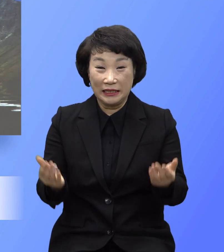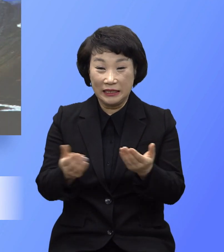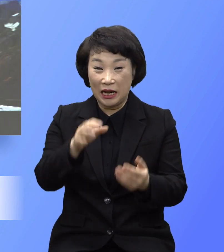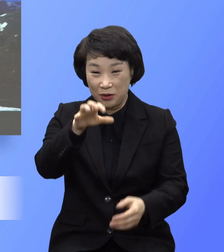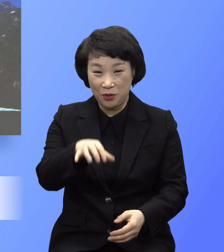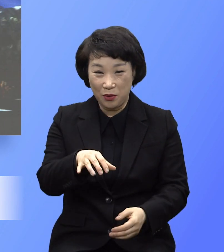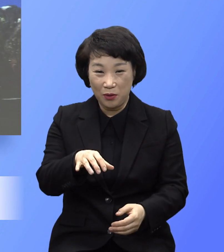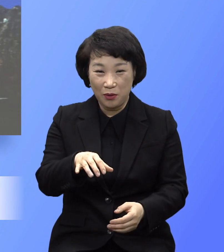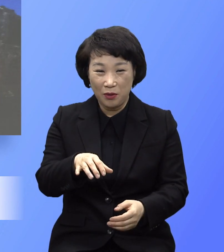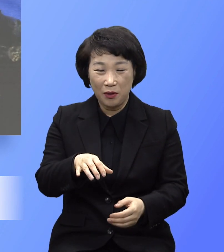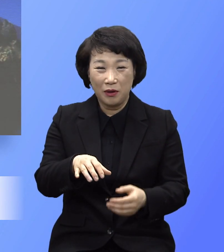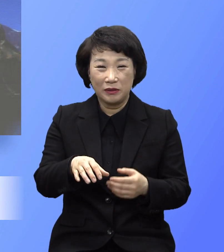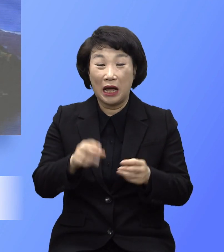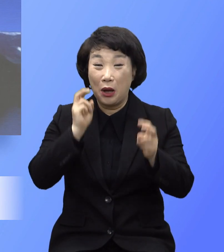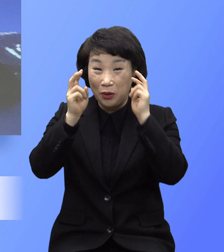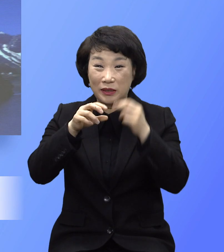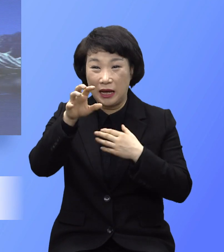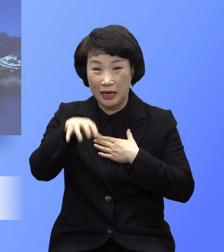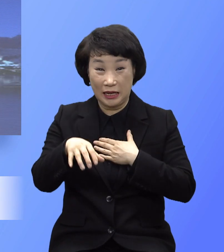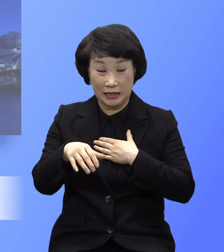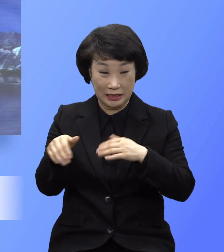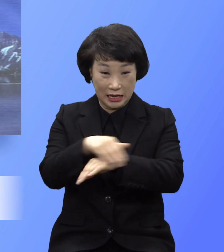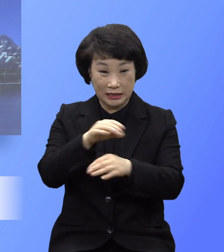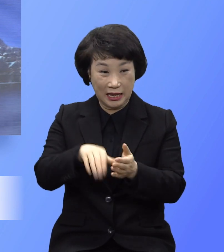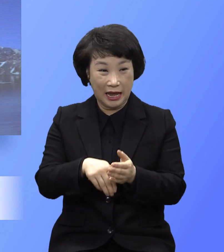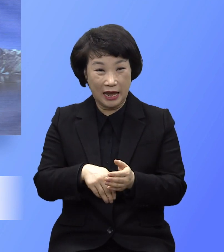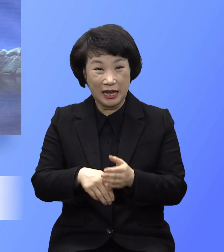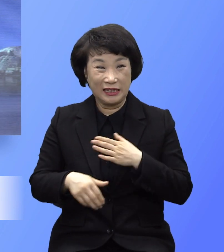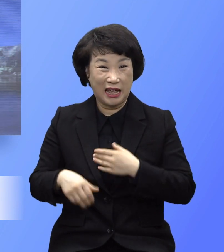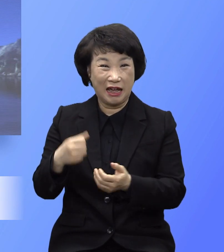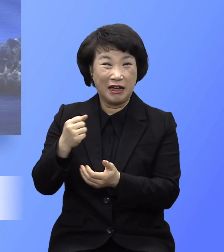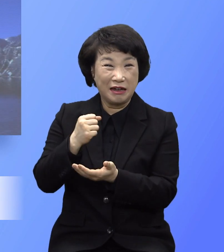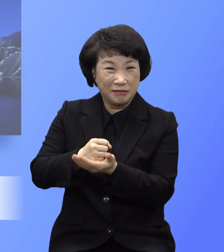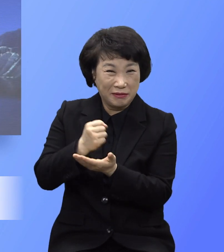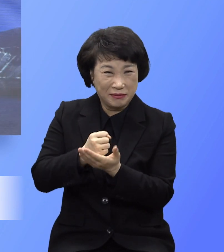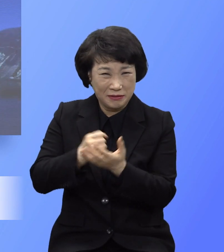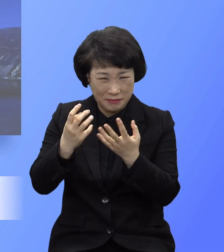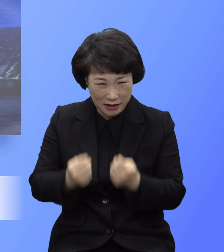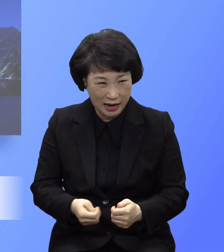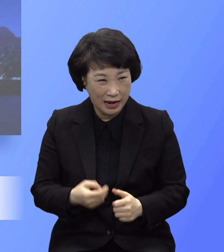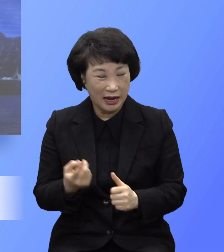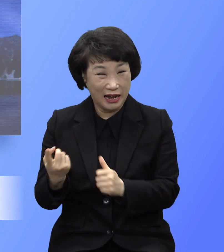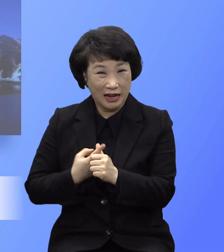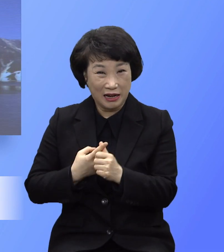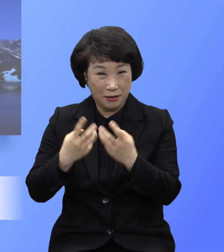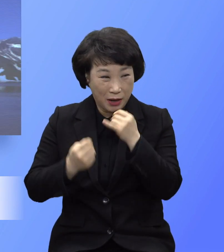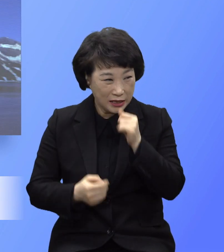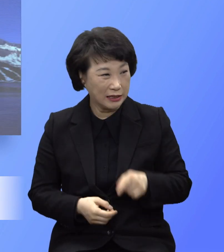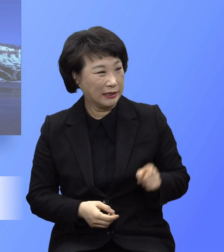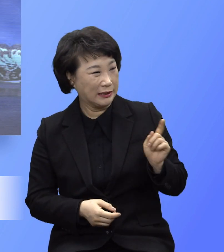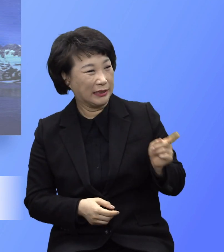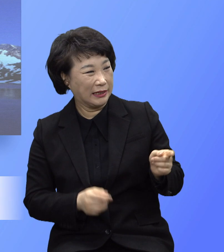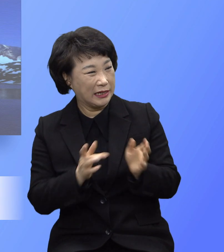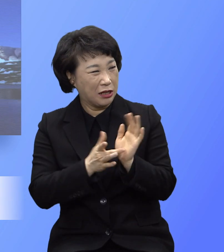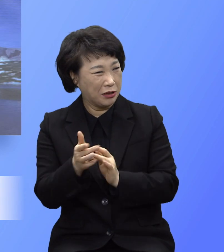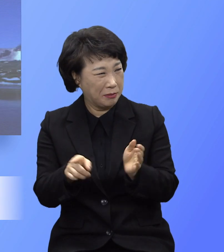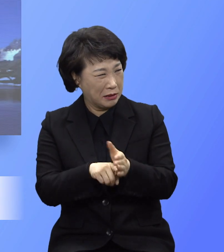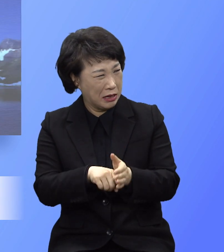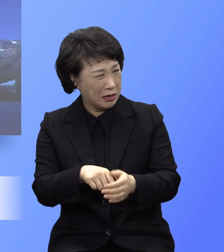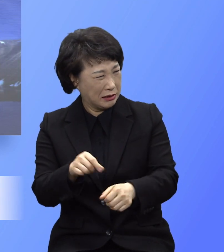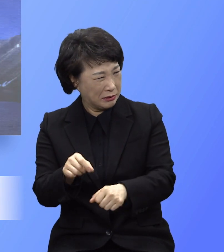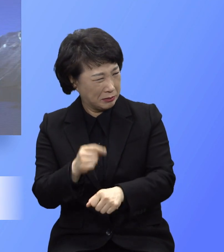직장에서 쑥덕거립니다. 쟤는 말이요, 예수를 믿어도 참 너무 유난히